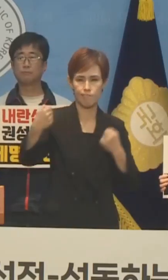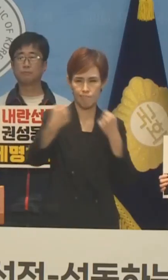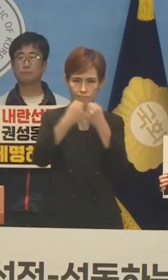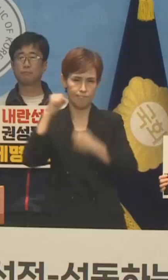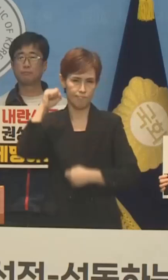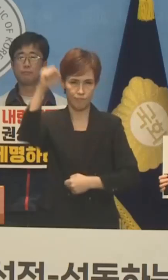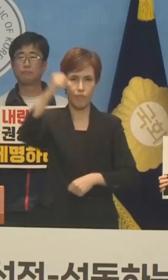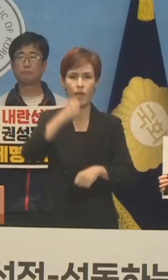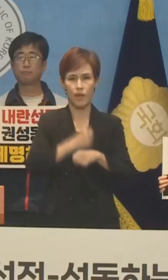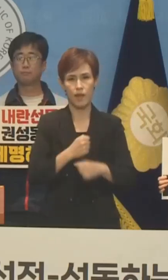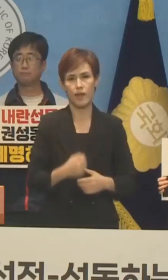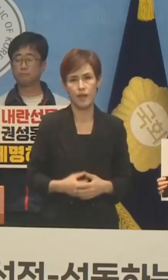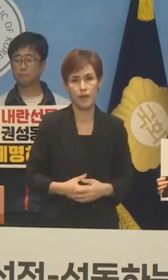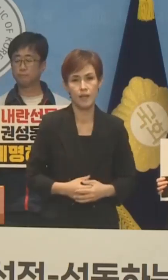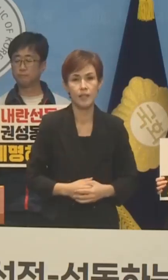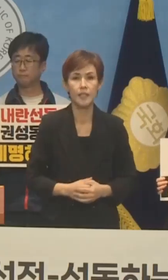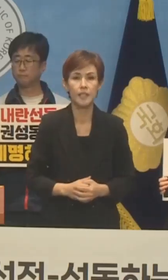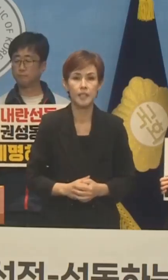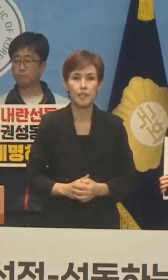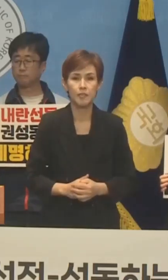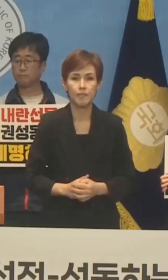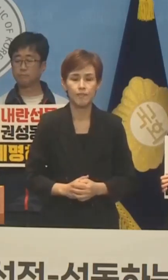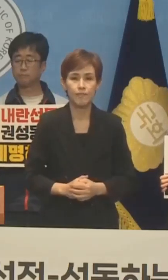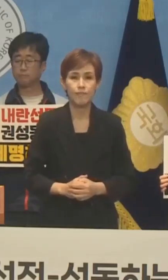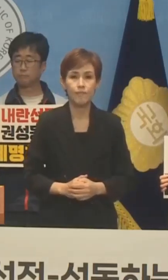것입니다. 감사합니다.